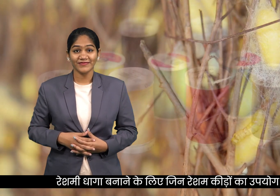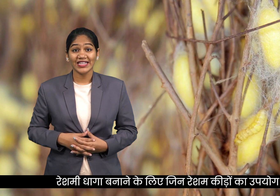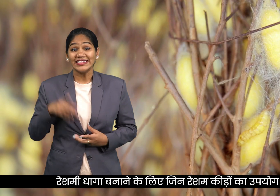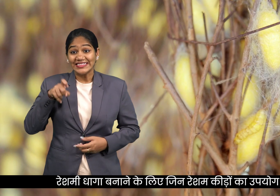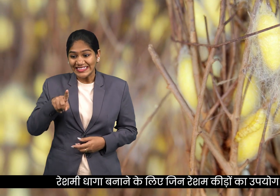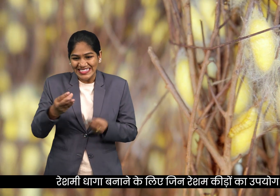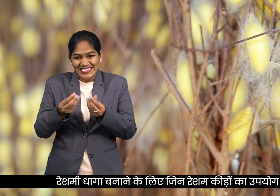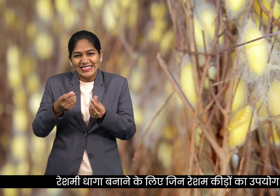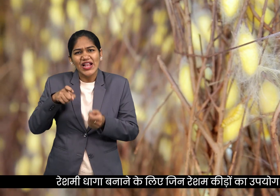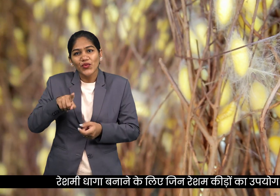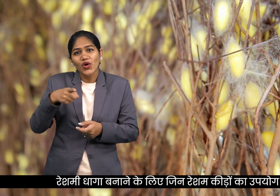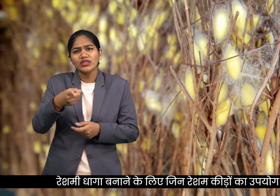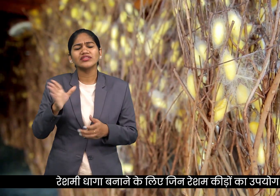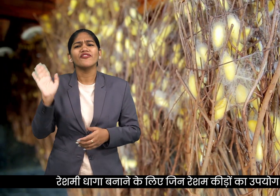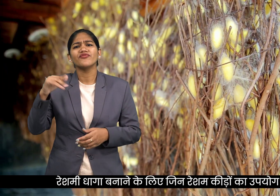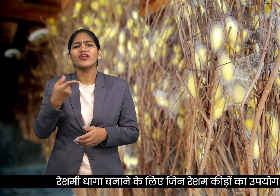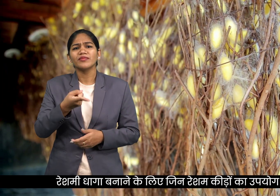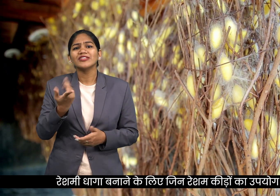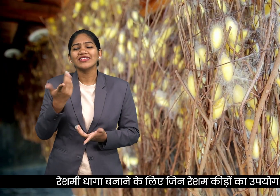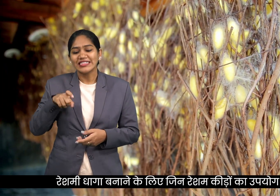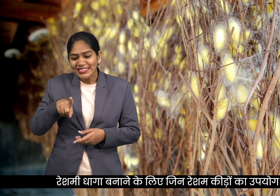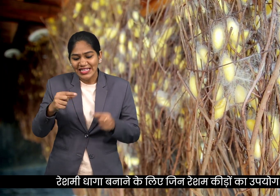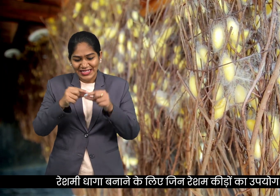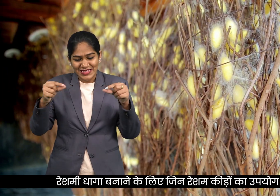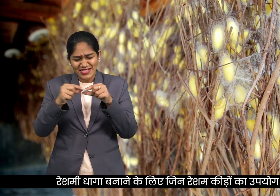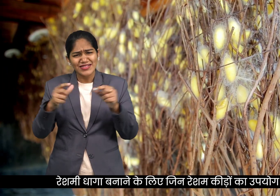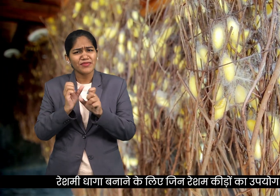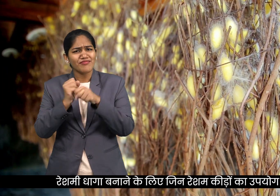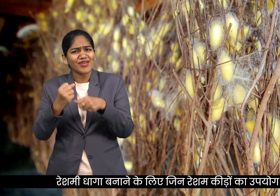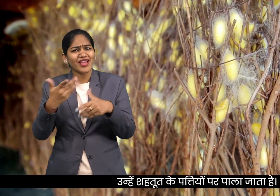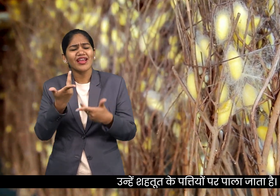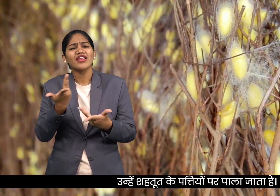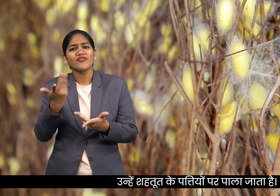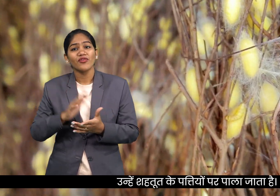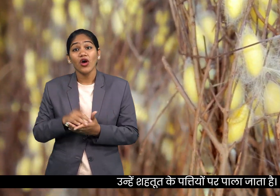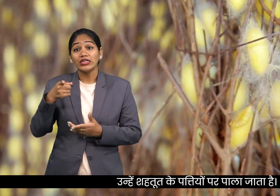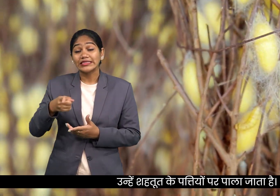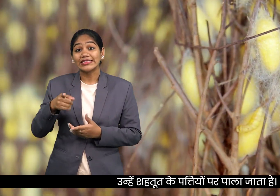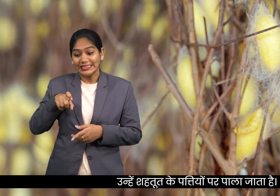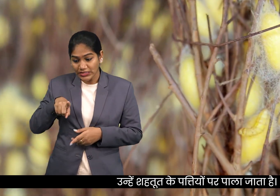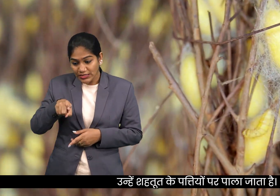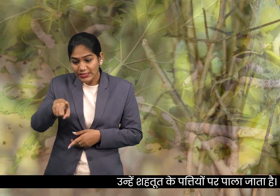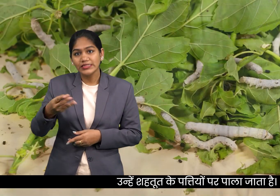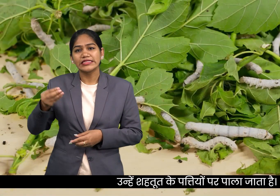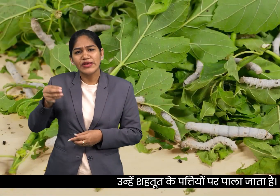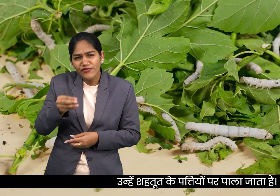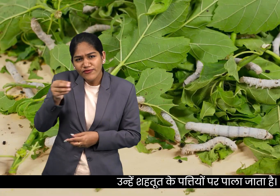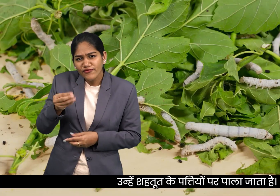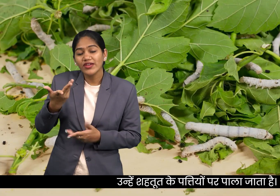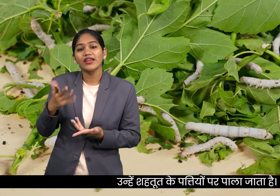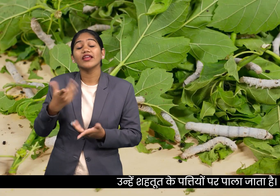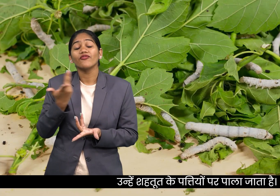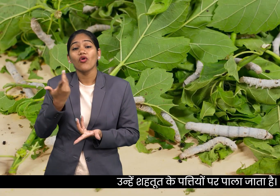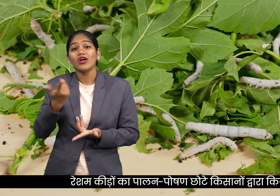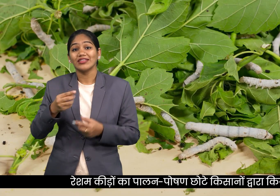रेशमी धागा बनाने के लिए जिन रेशमी कीड़ों का उपयोग किया जाता है, उन्हें शहतूत की पत्तियों पर पाला जाता